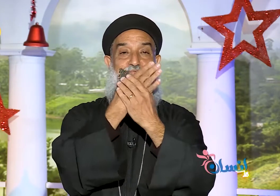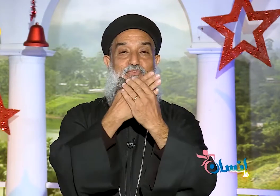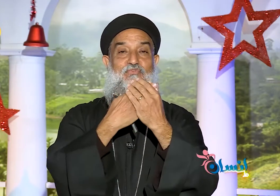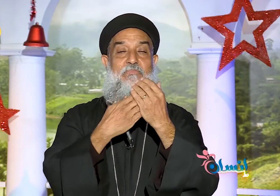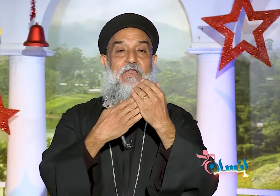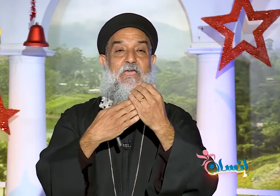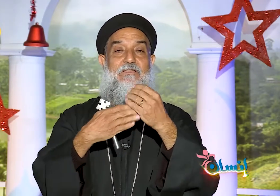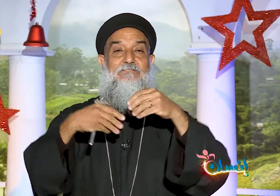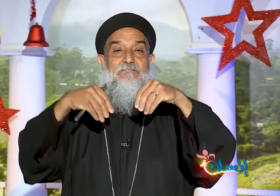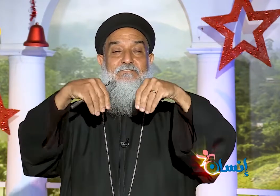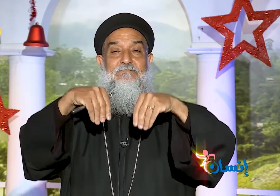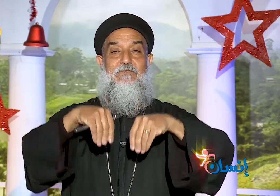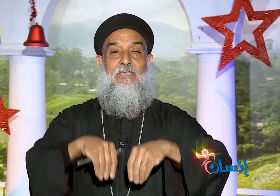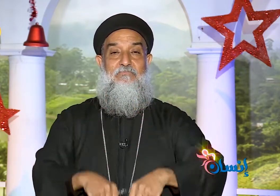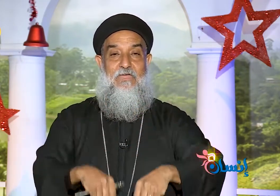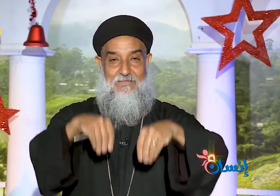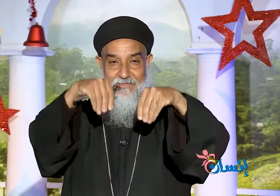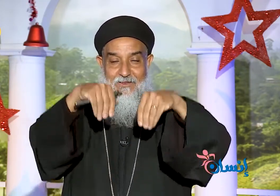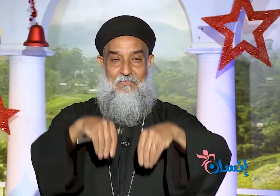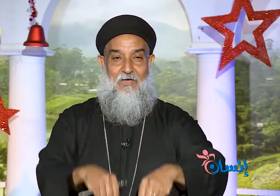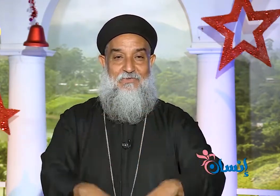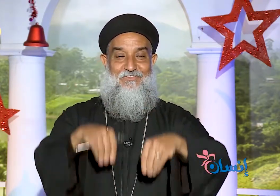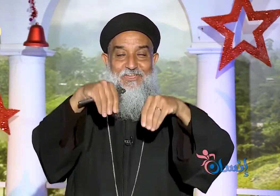تشوف ميلاد ابنك المعمدي.